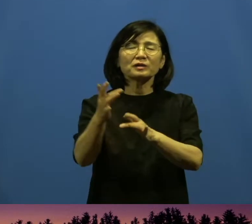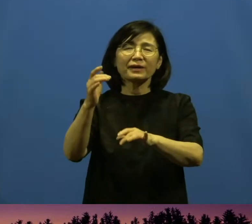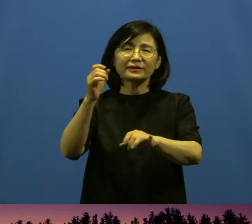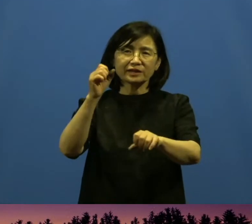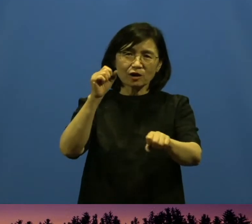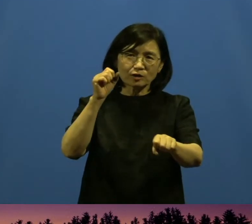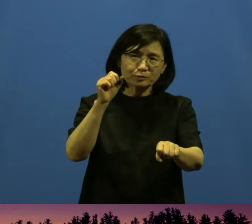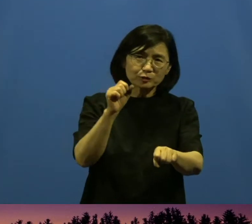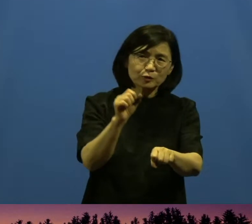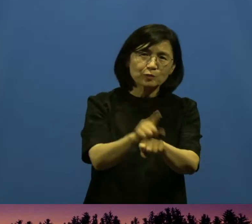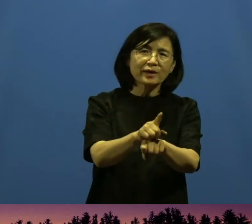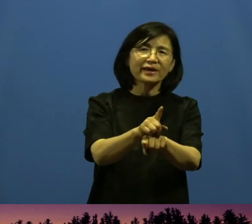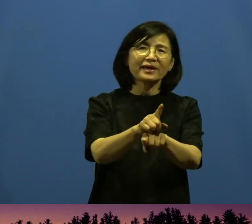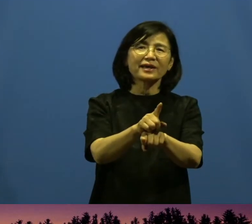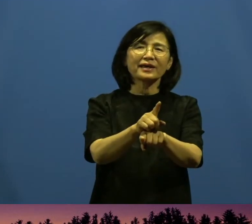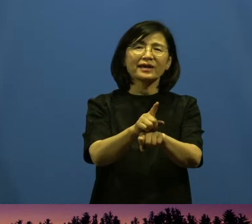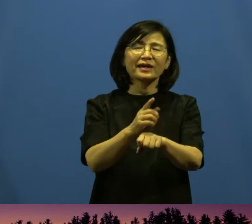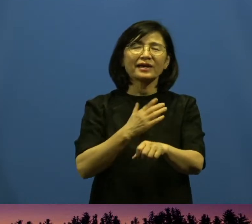예수님의 성품이